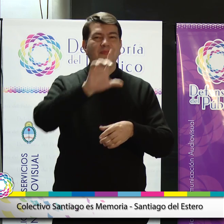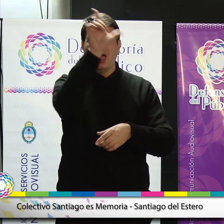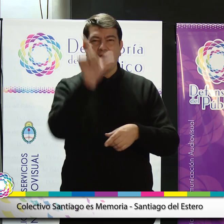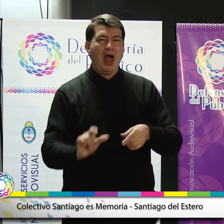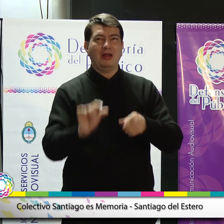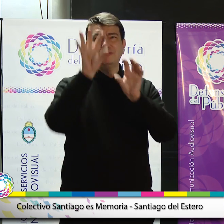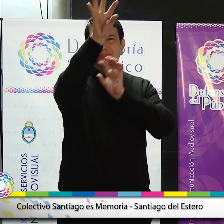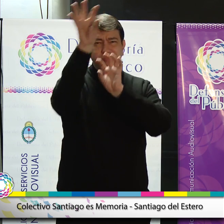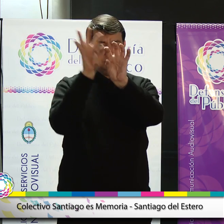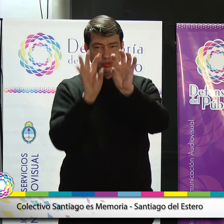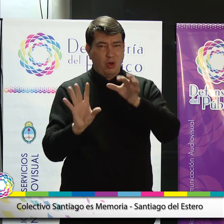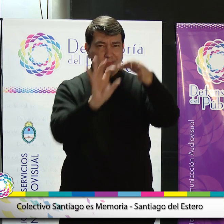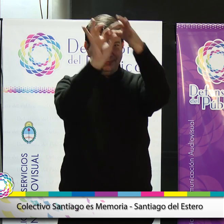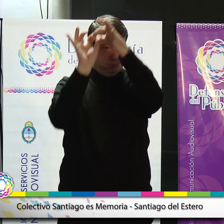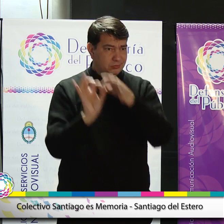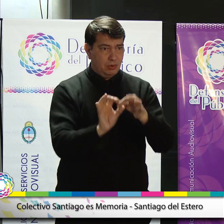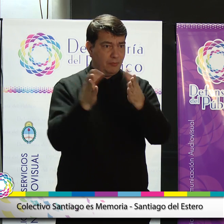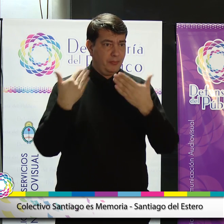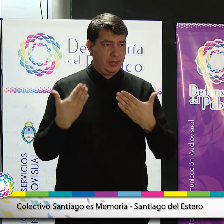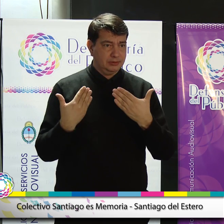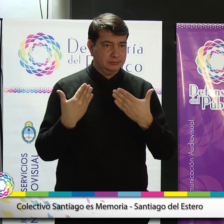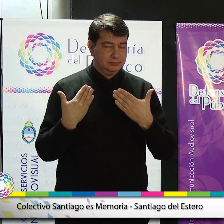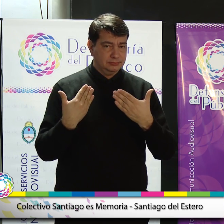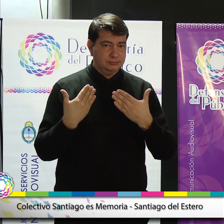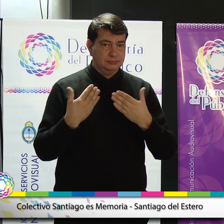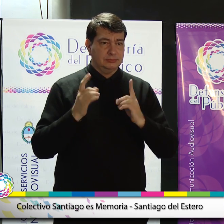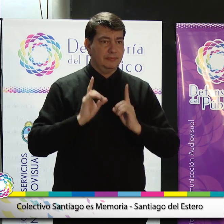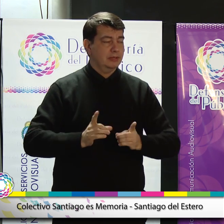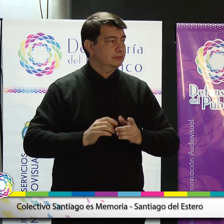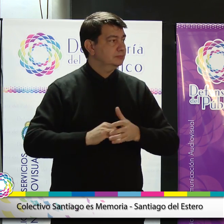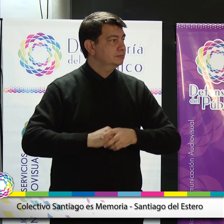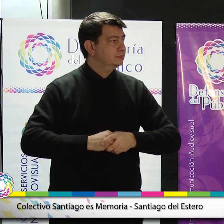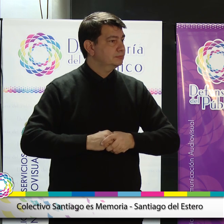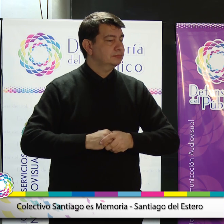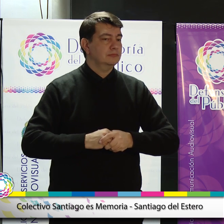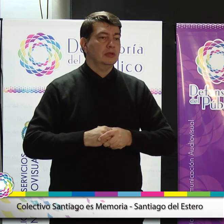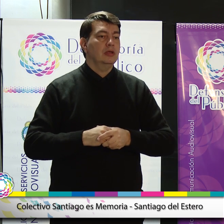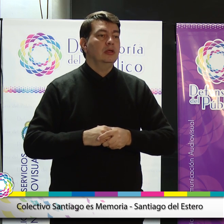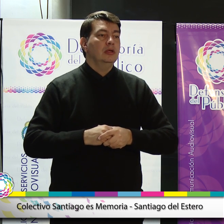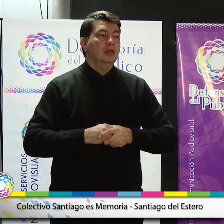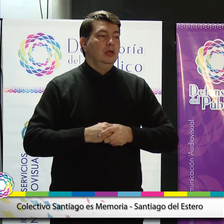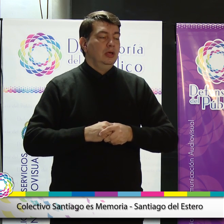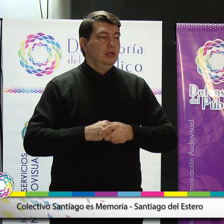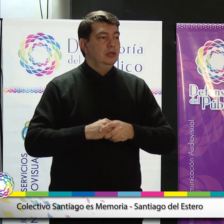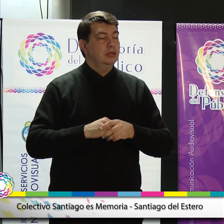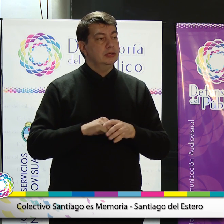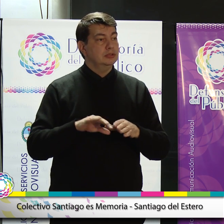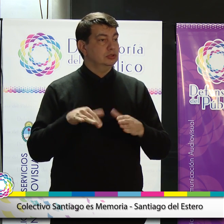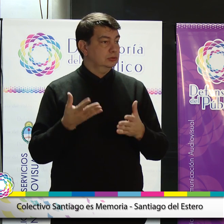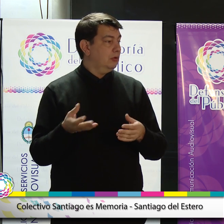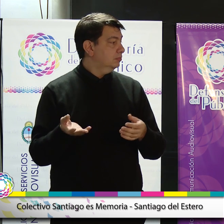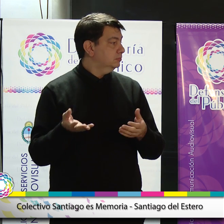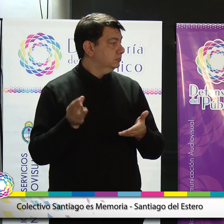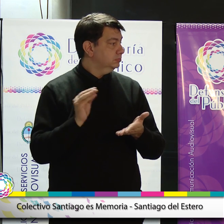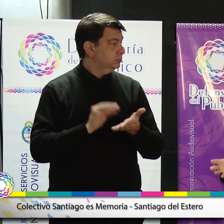no que también es otra de las otra de las deudas que le debemos un poquito a ésta